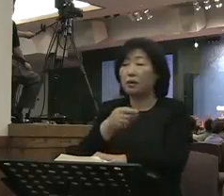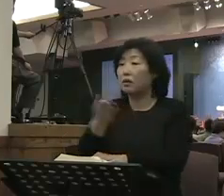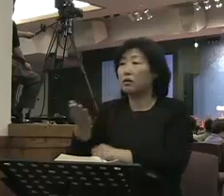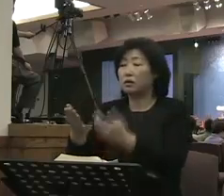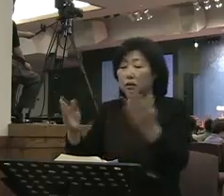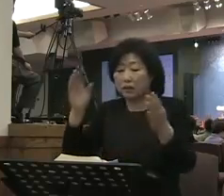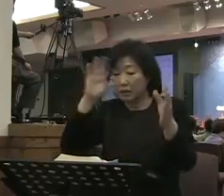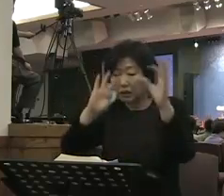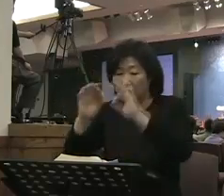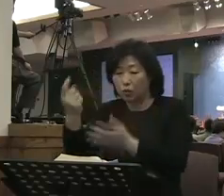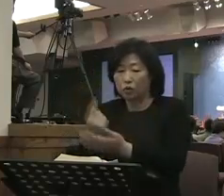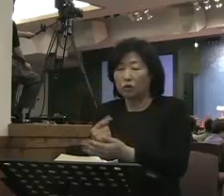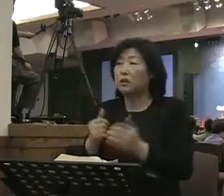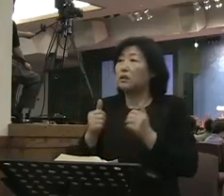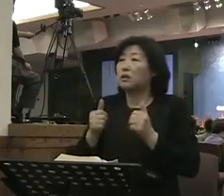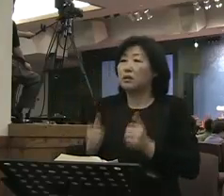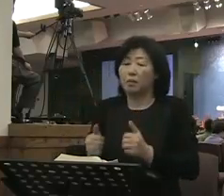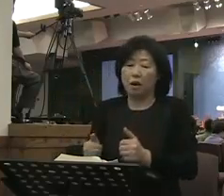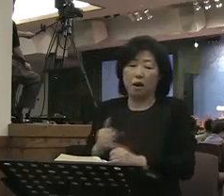찾아와서 심판하십니다.